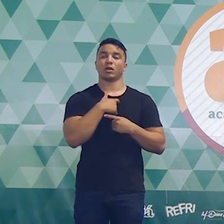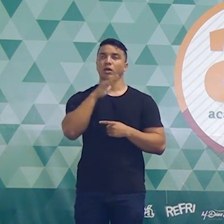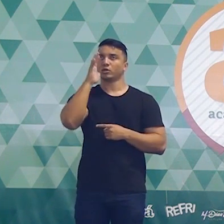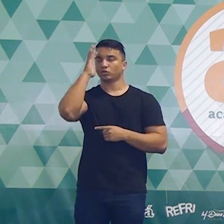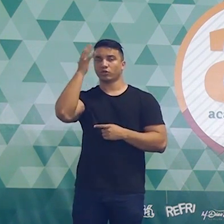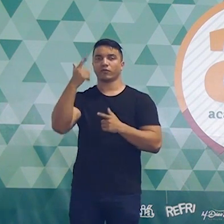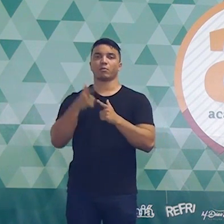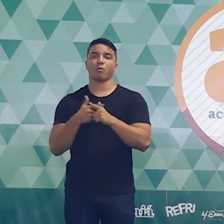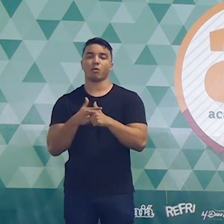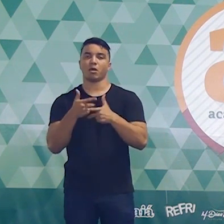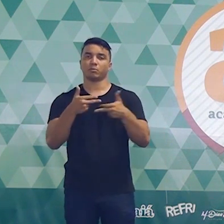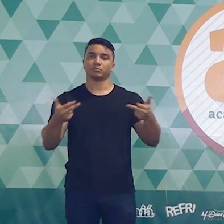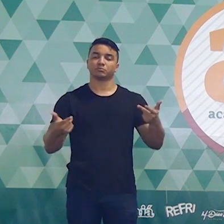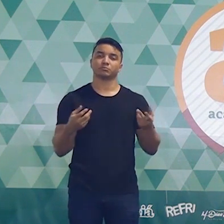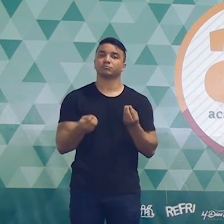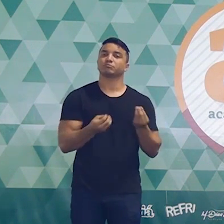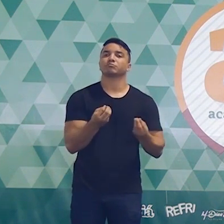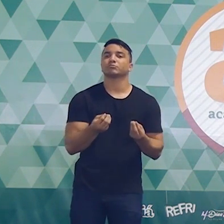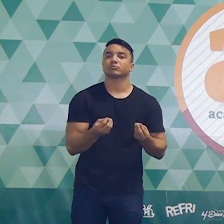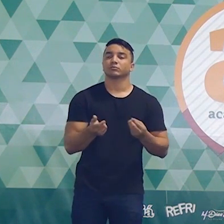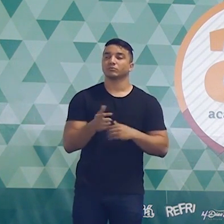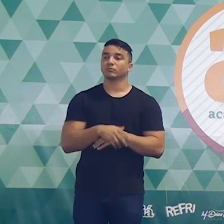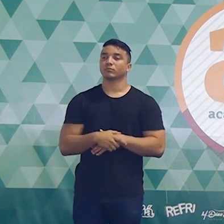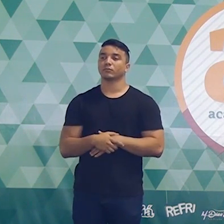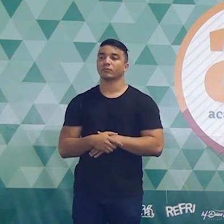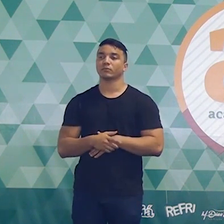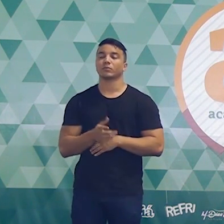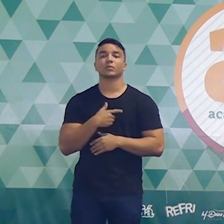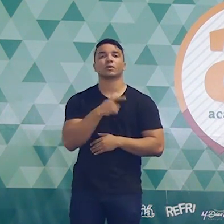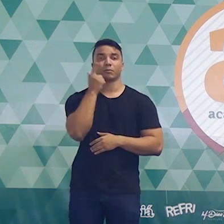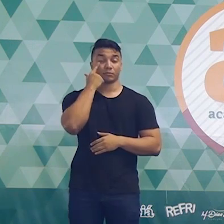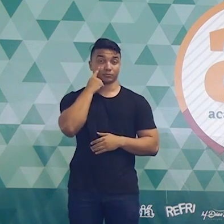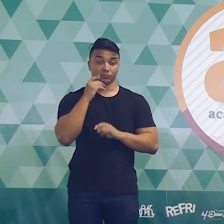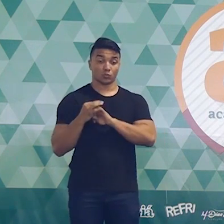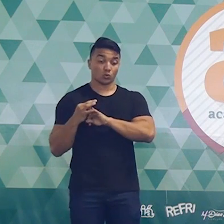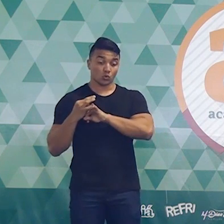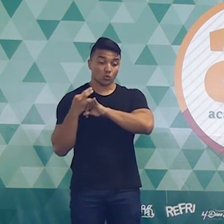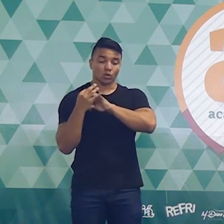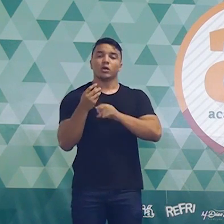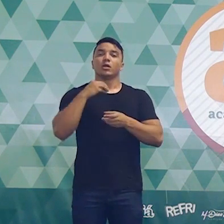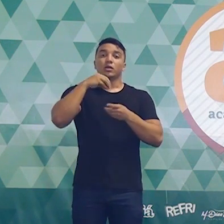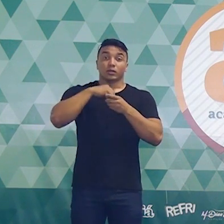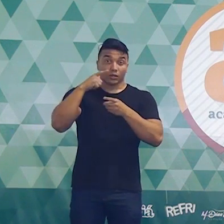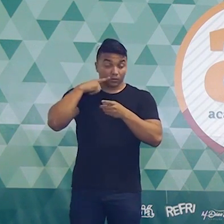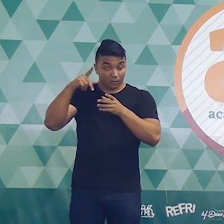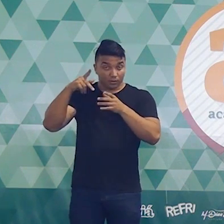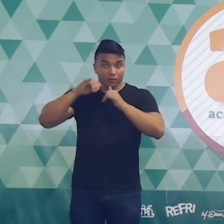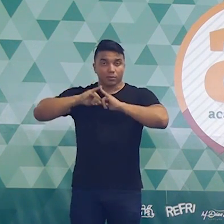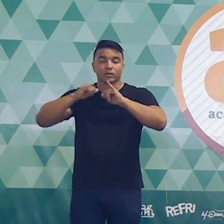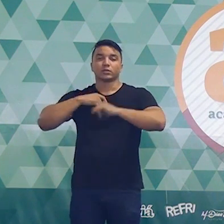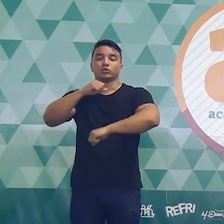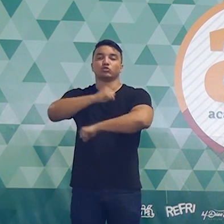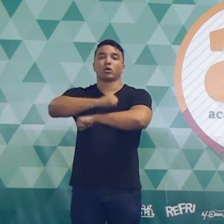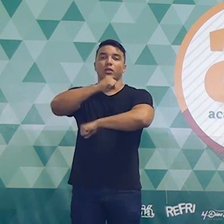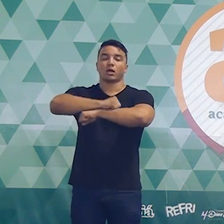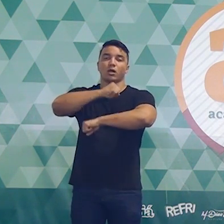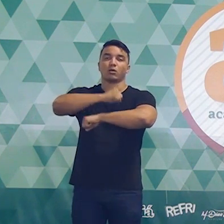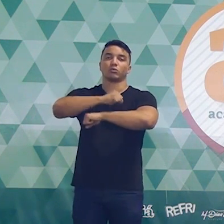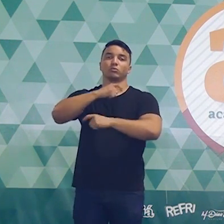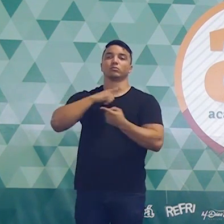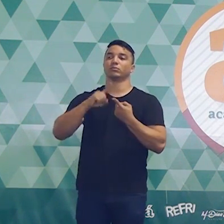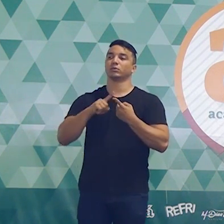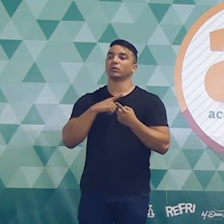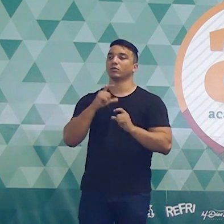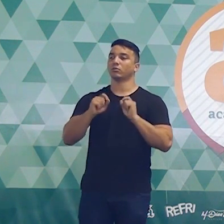Como? Você bota o jornal, compõe a imprensa como um todo, entendeu? Dentro da imprensa eu tenho o telejornal, dentro da imprensa eu